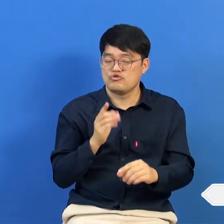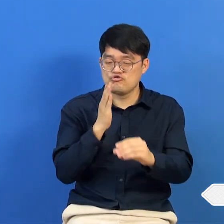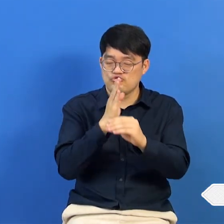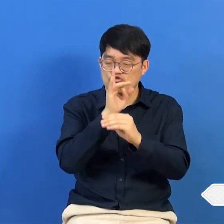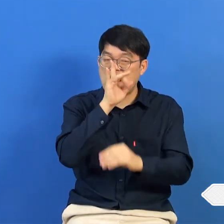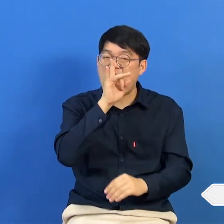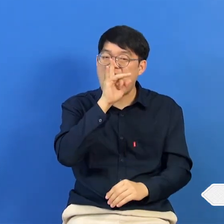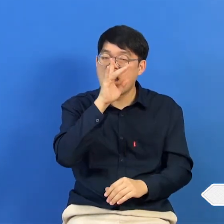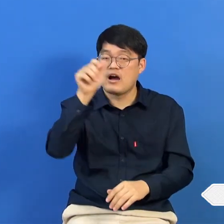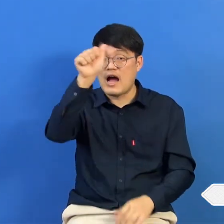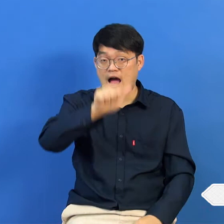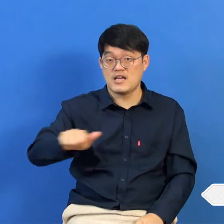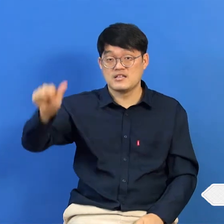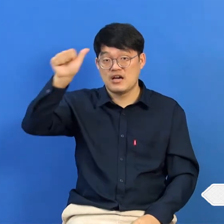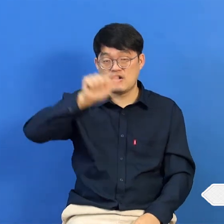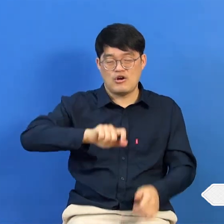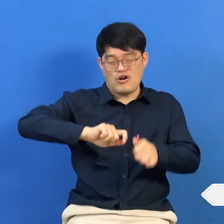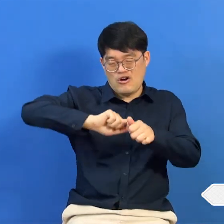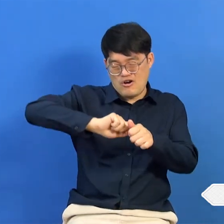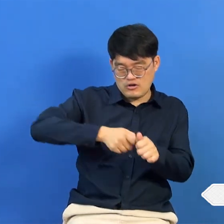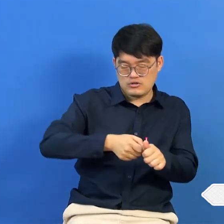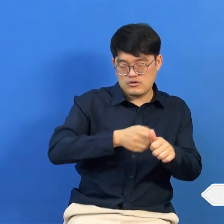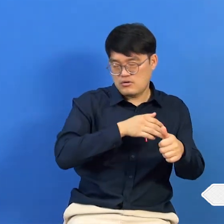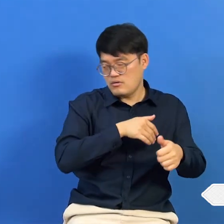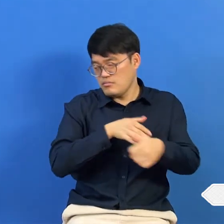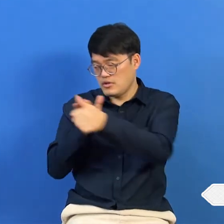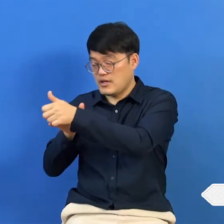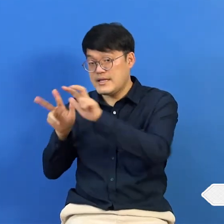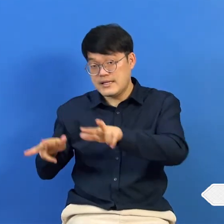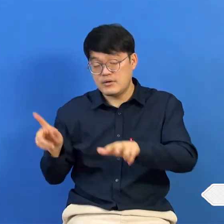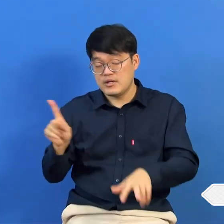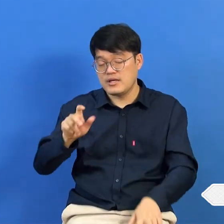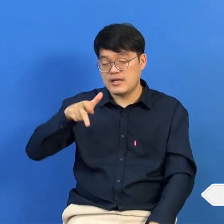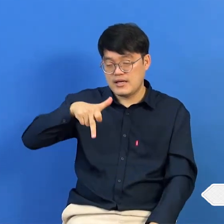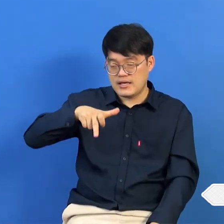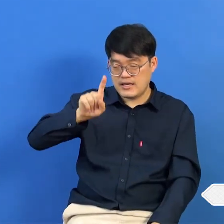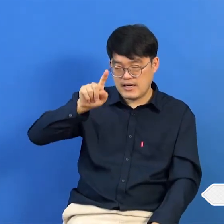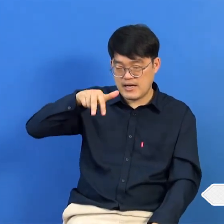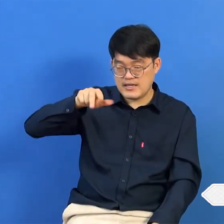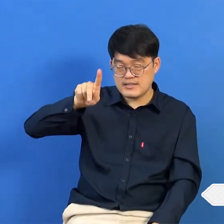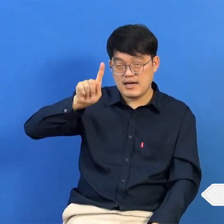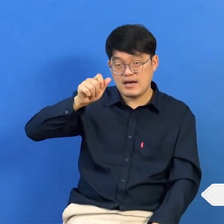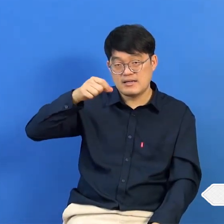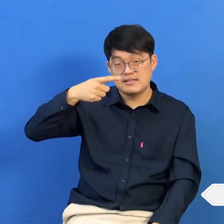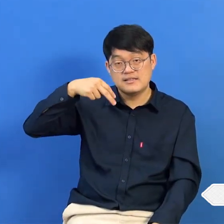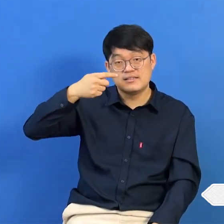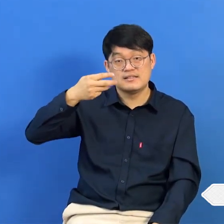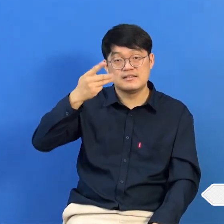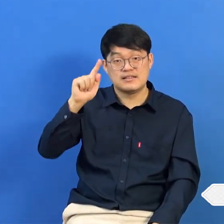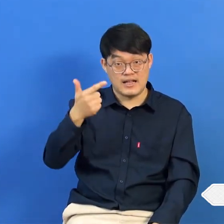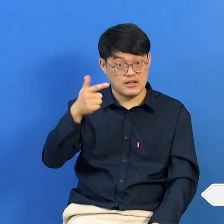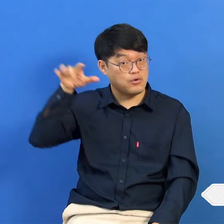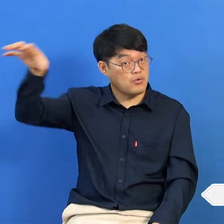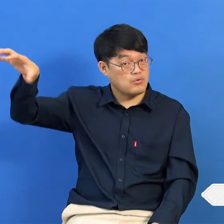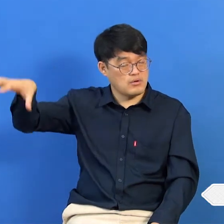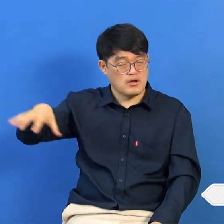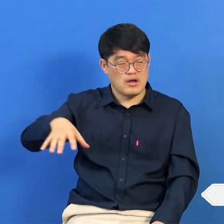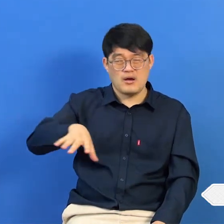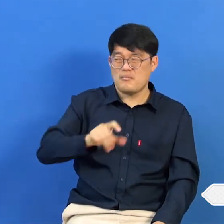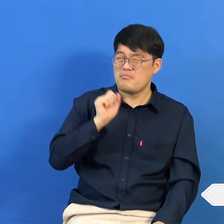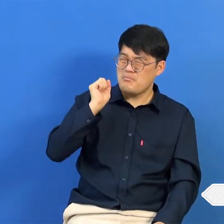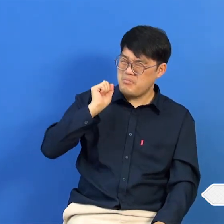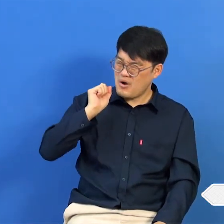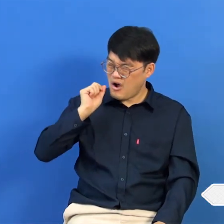이주를 시켜버렸습니다. 지금의 카자흐스탄, 우즈베키스탄 그런 데입니다. 진짜